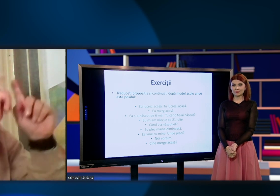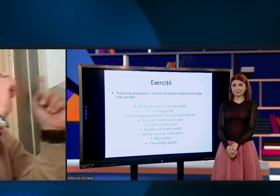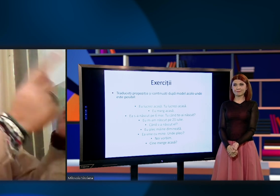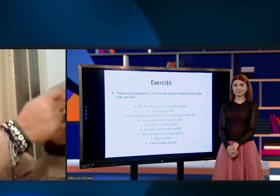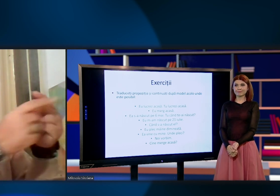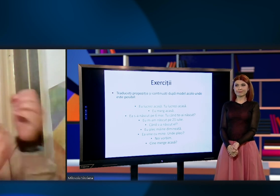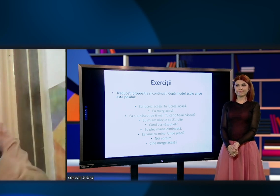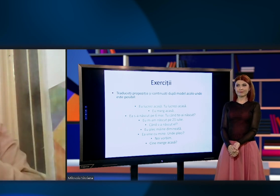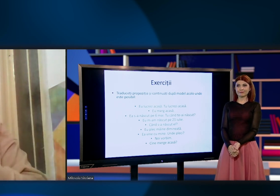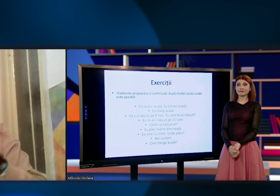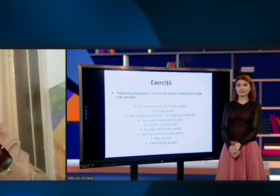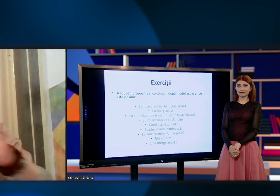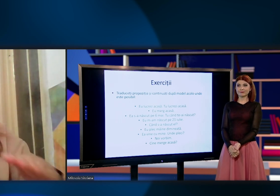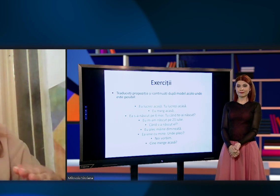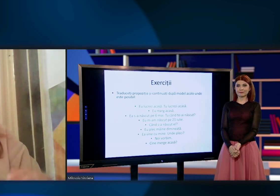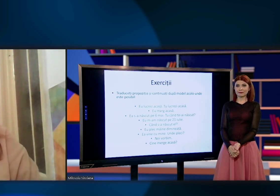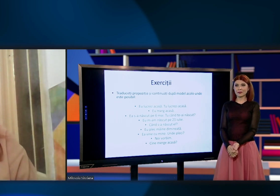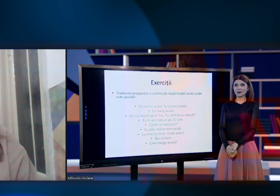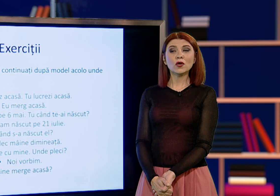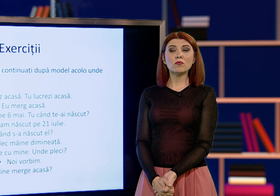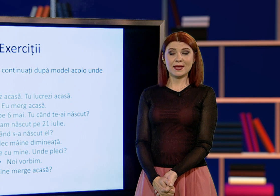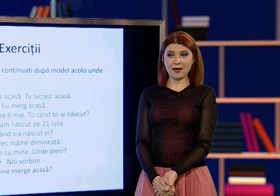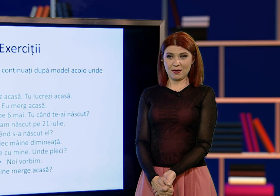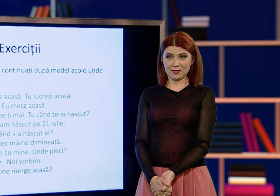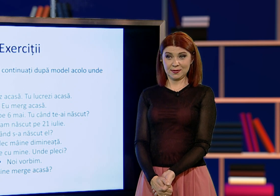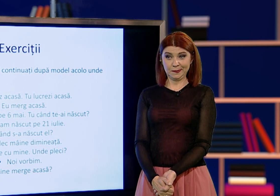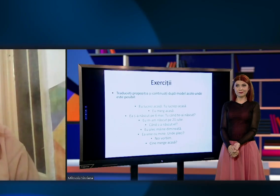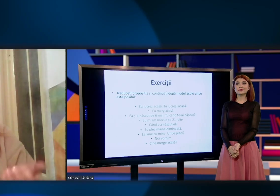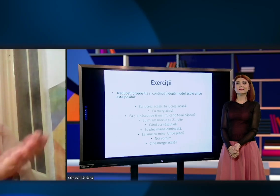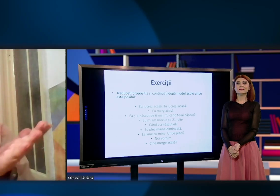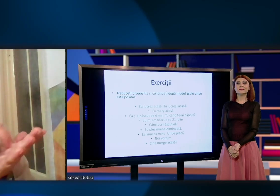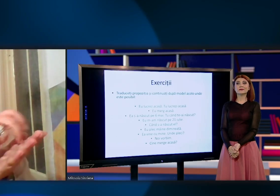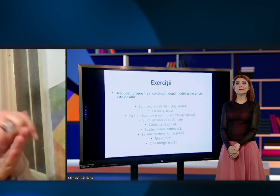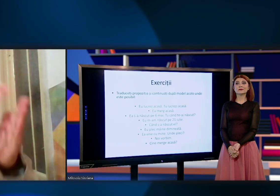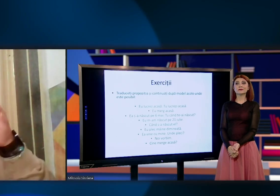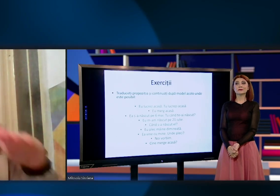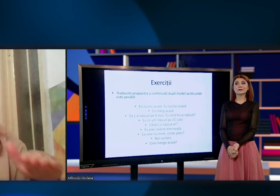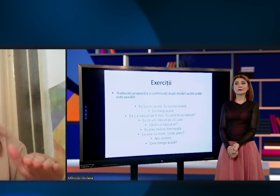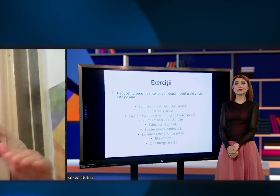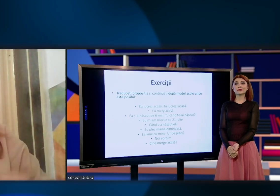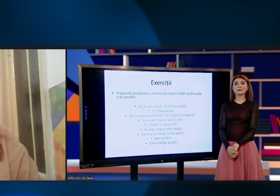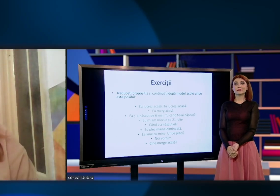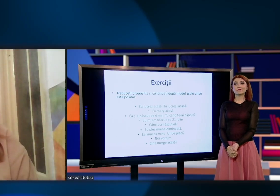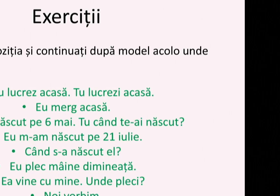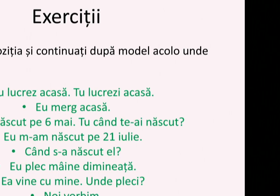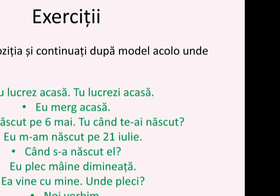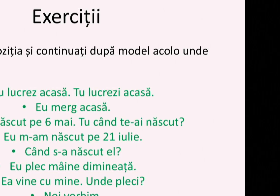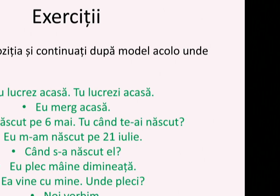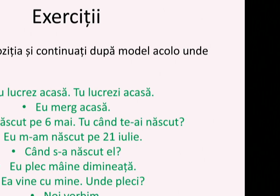Ei lucrează acasă Eu merg acasă Eu merg acasă Ea s a născut